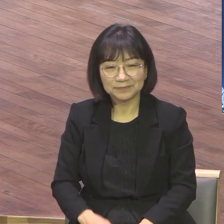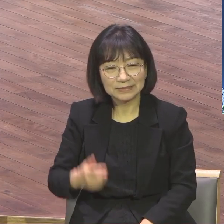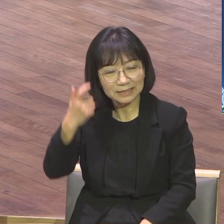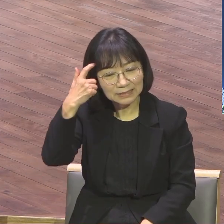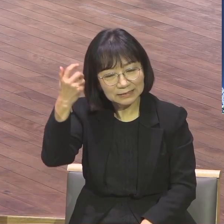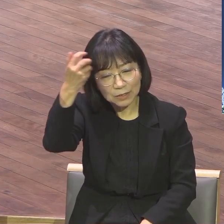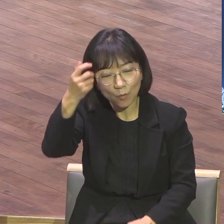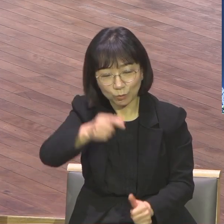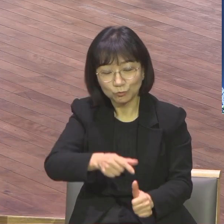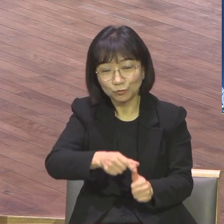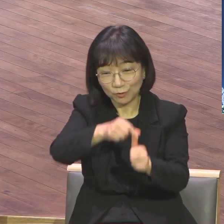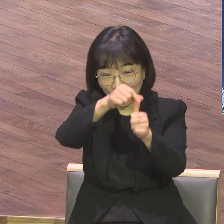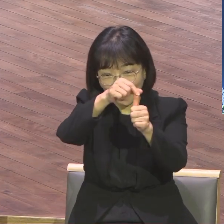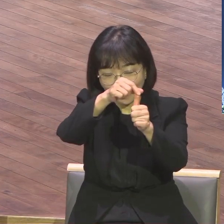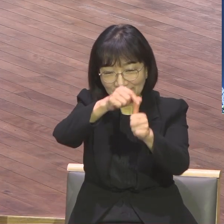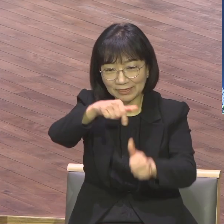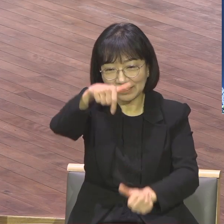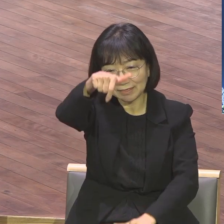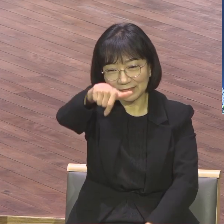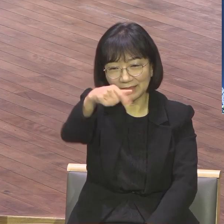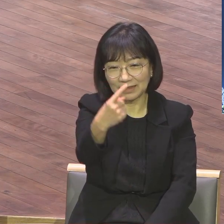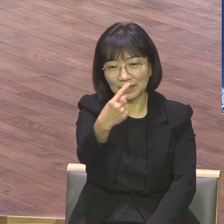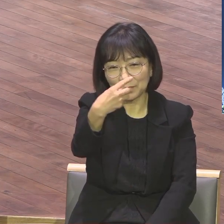있습니다. 골든 타임. 영혼 구원의